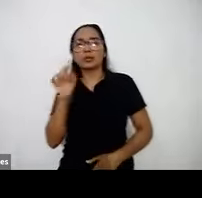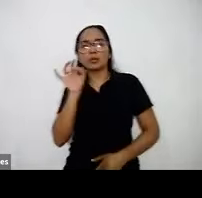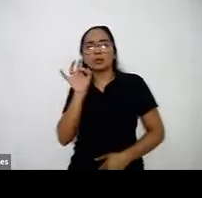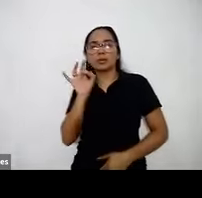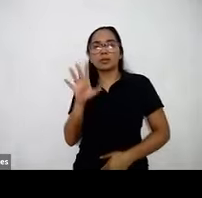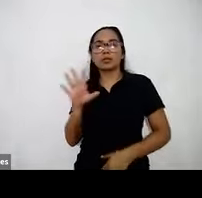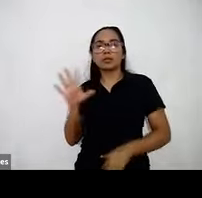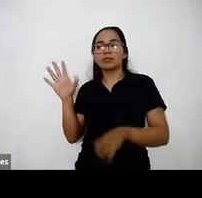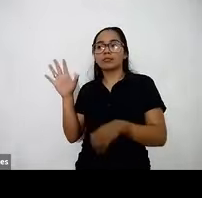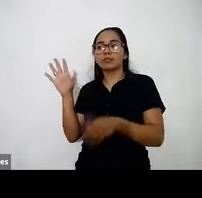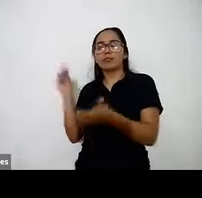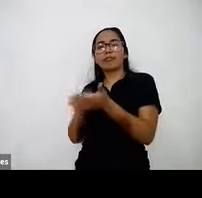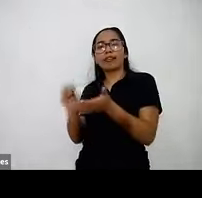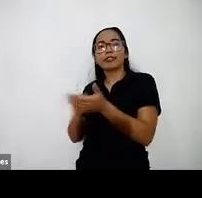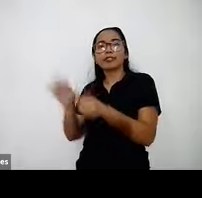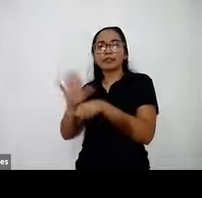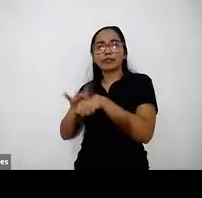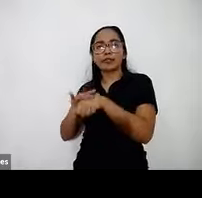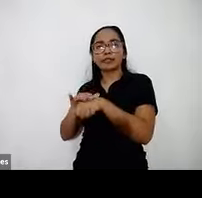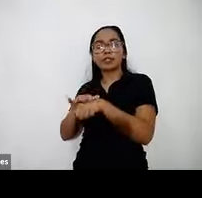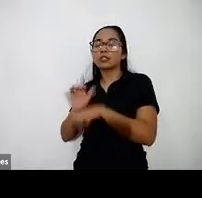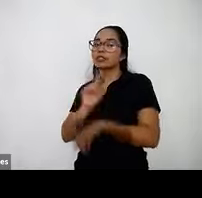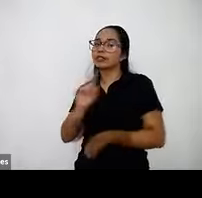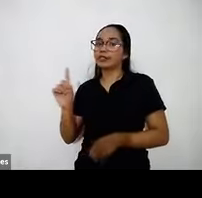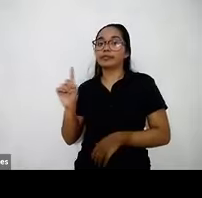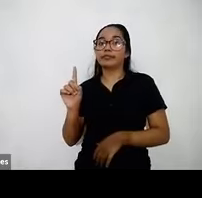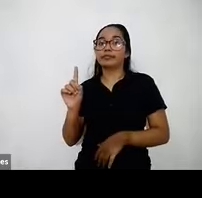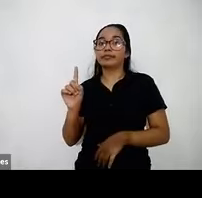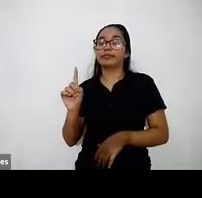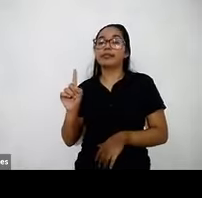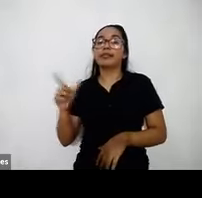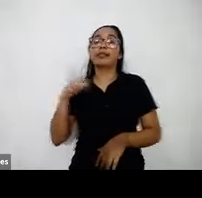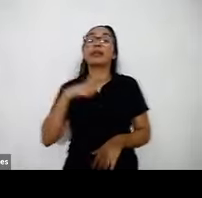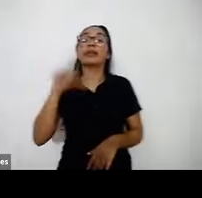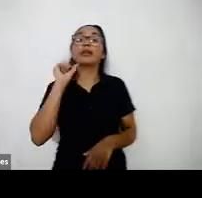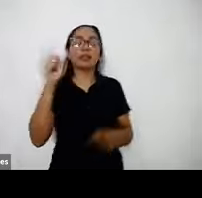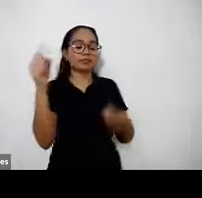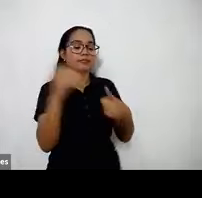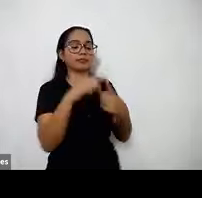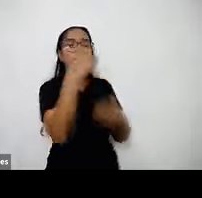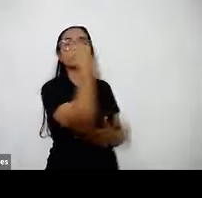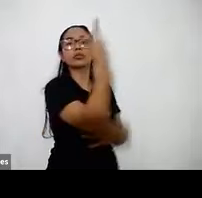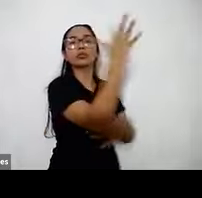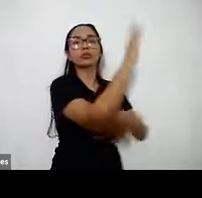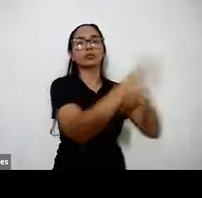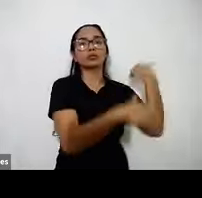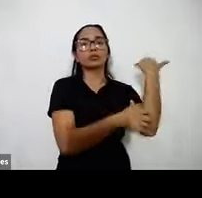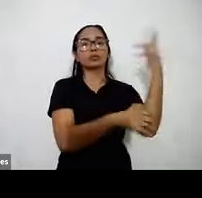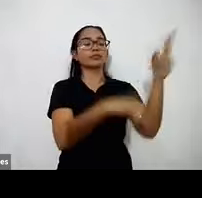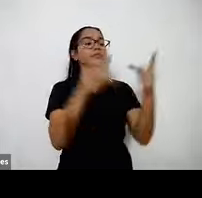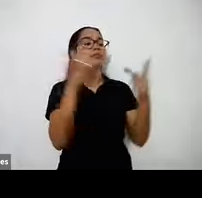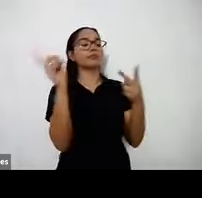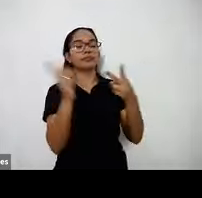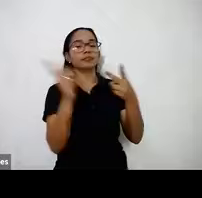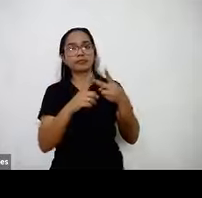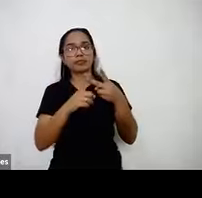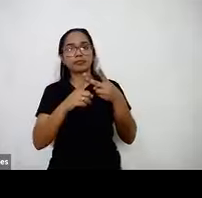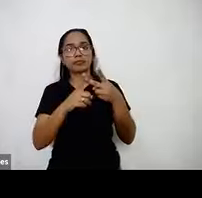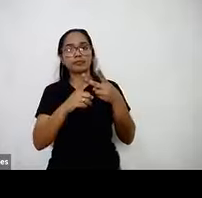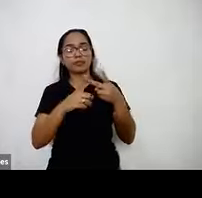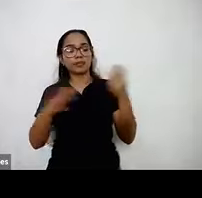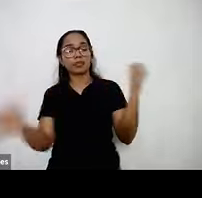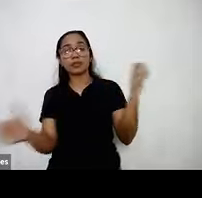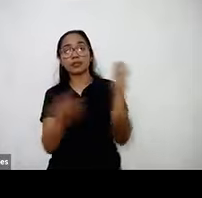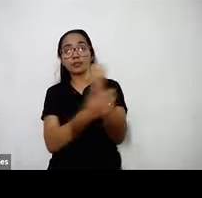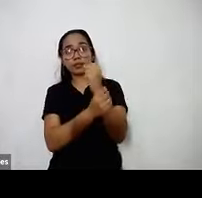doença. Saúde vai ser árvore na rua, vai ser calçada larga, vai ser segurança, vai